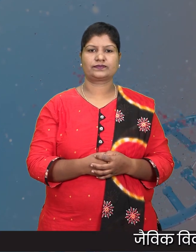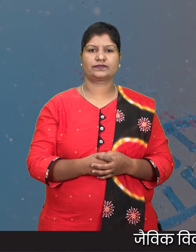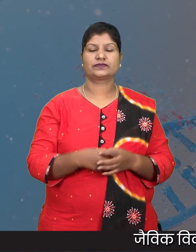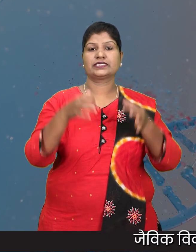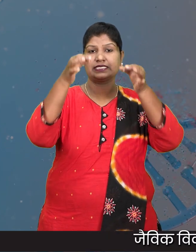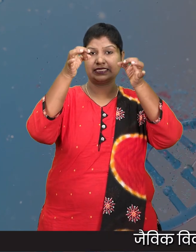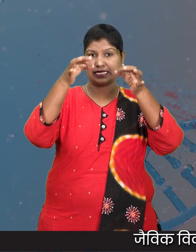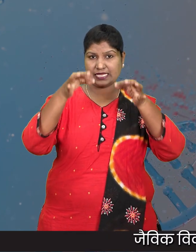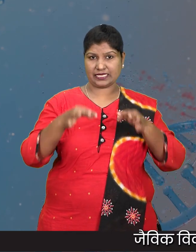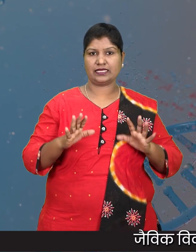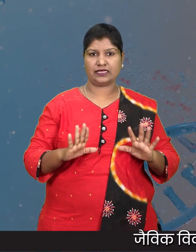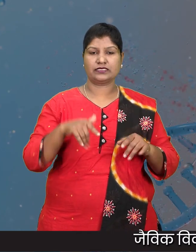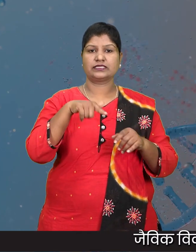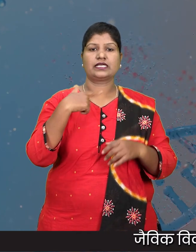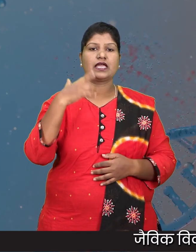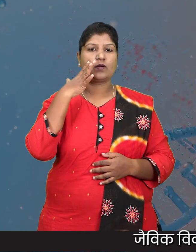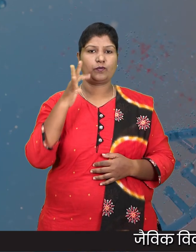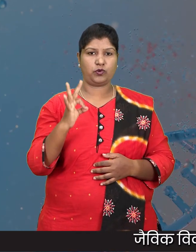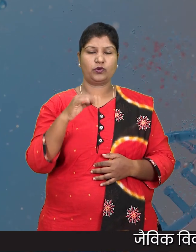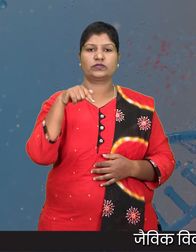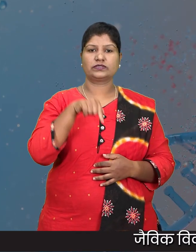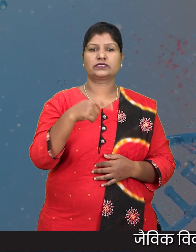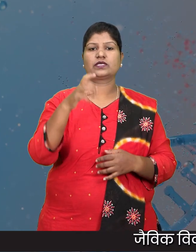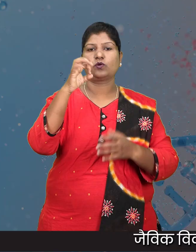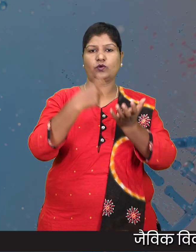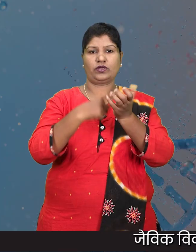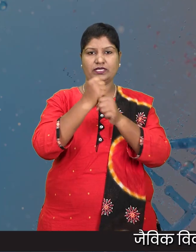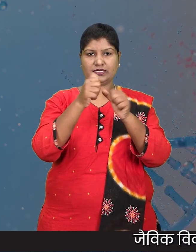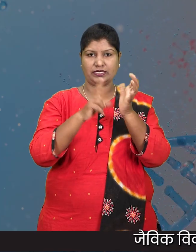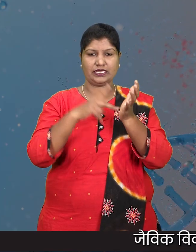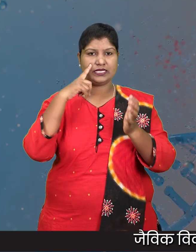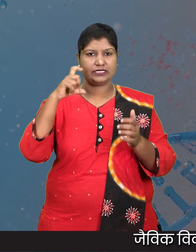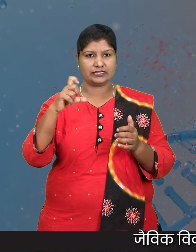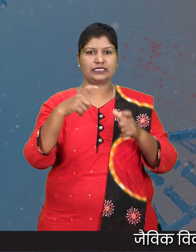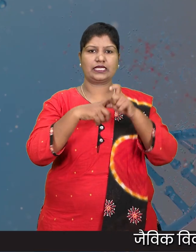जैविक विकास के महत्व का विश्लेषण करें।